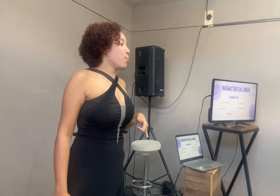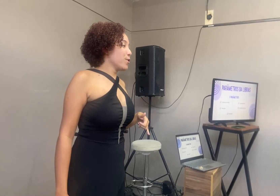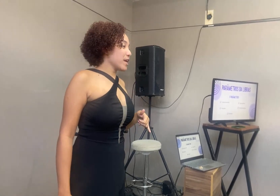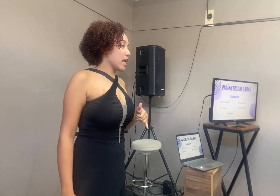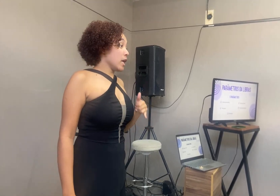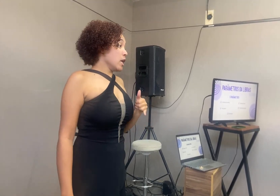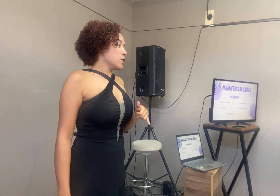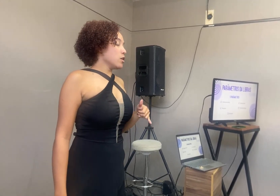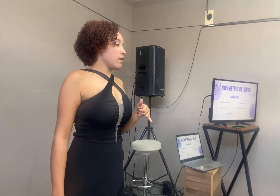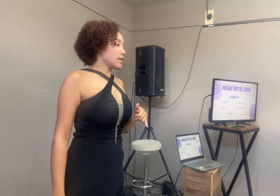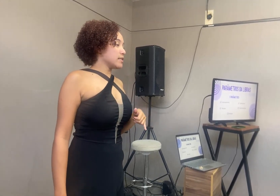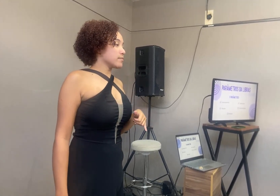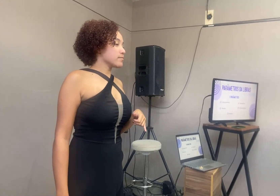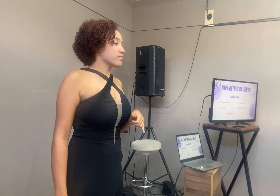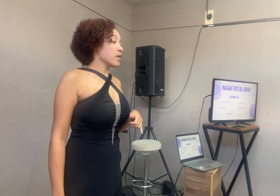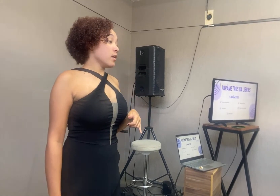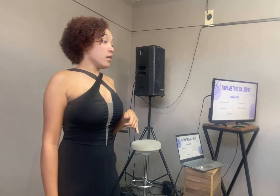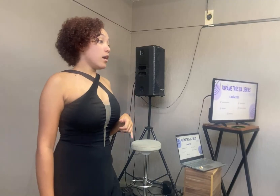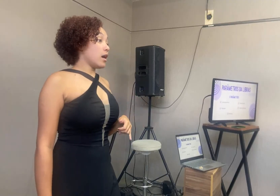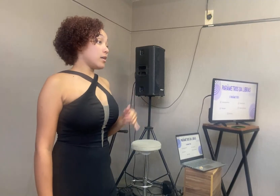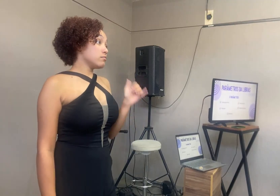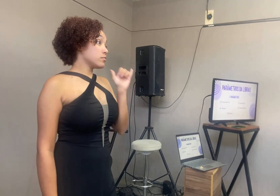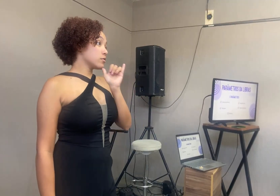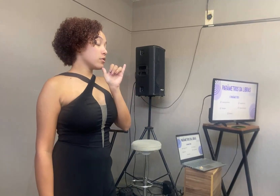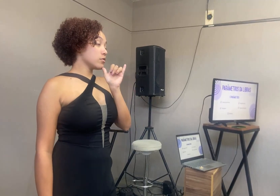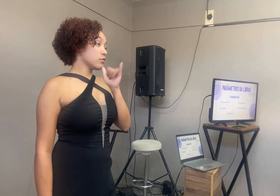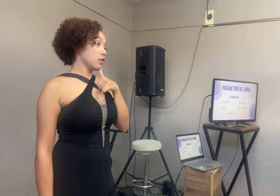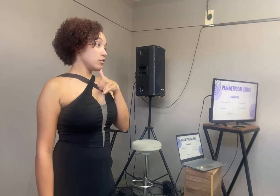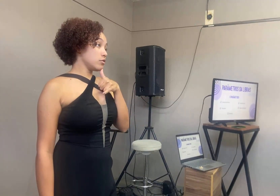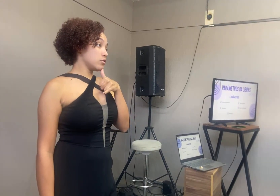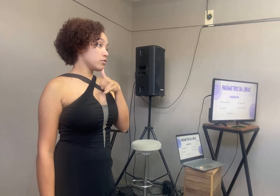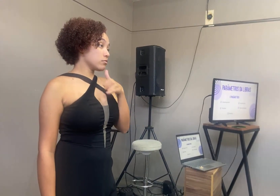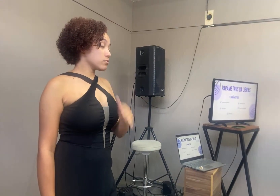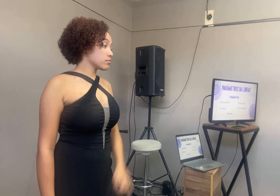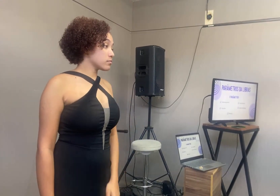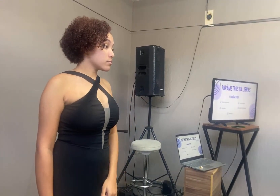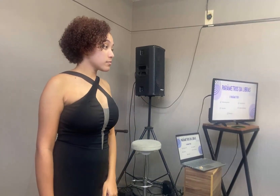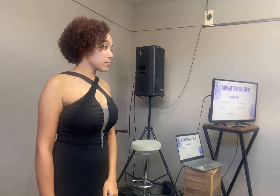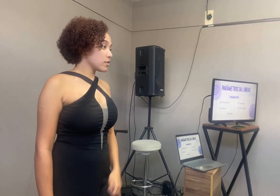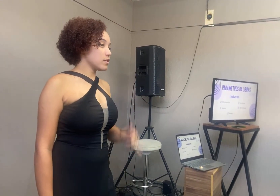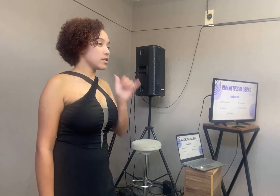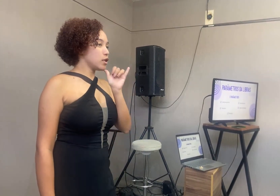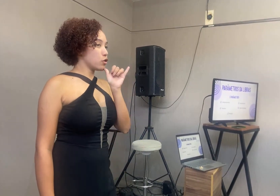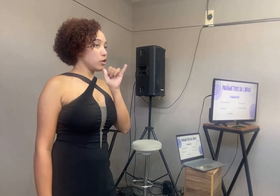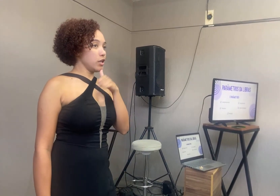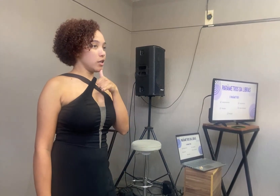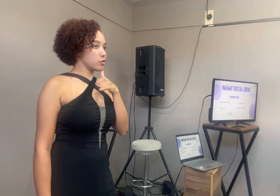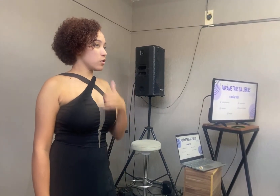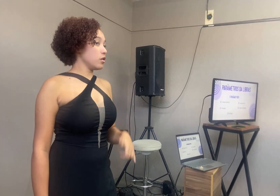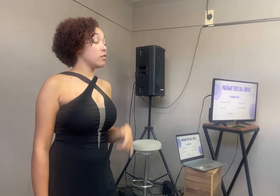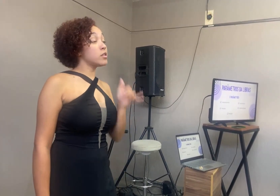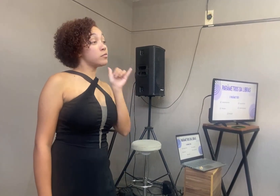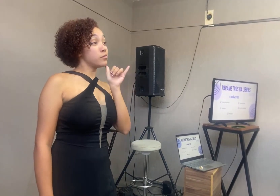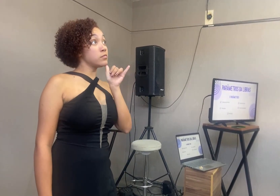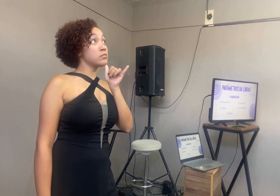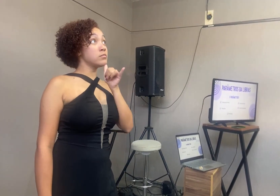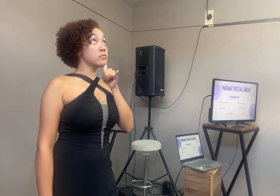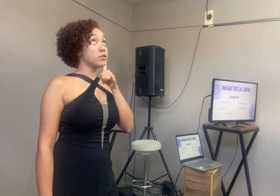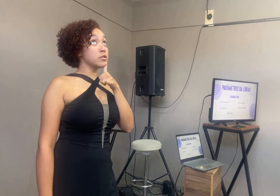Por quê? Se eu falar assim, estou triste. Assim, ironia,